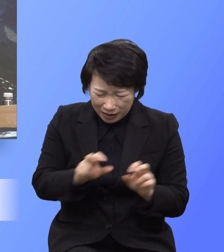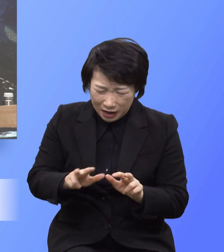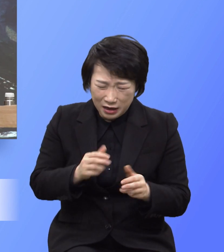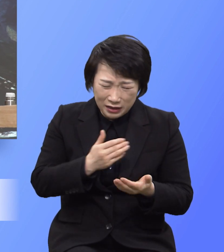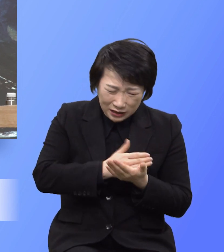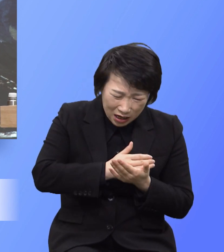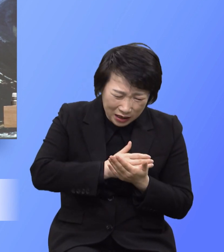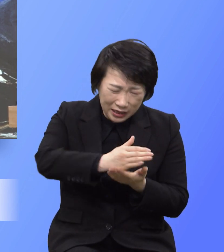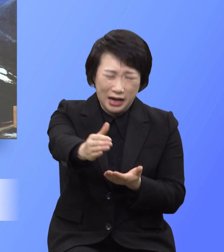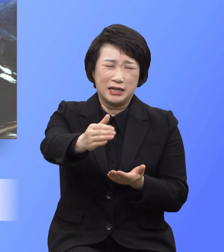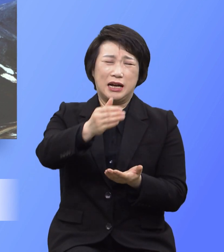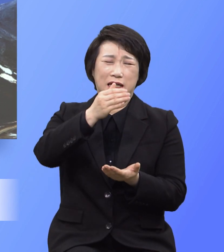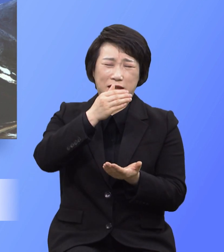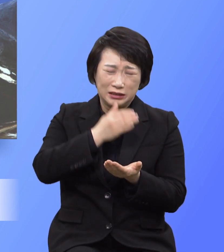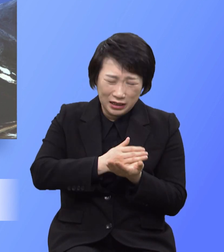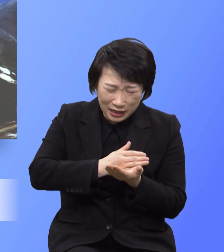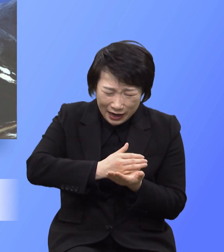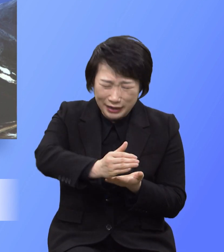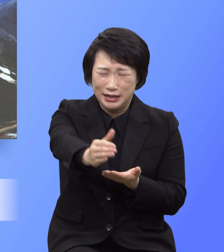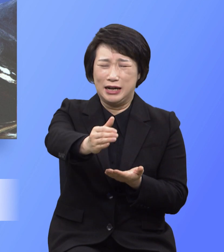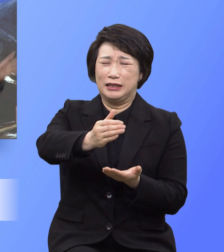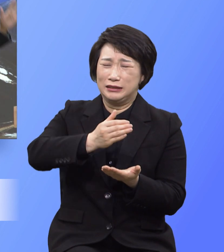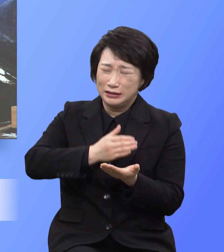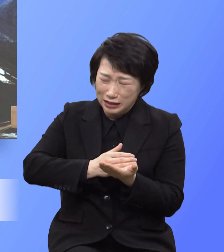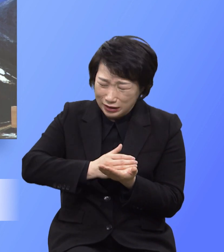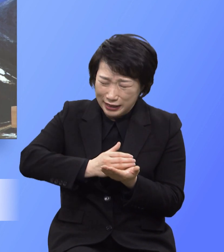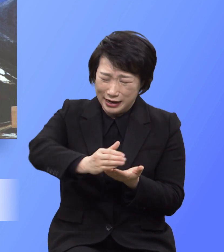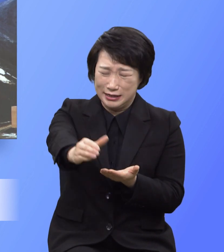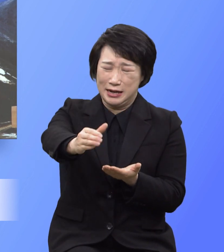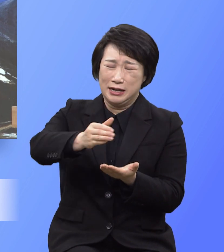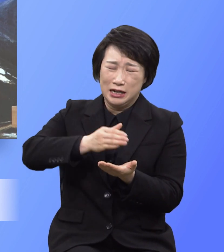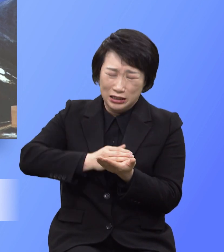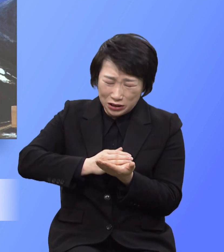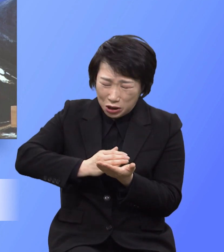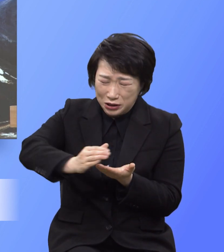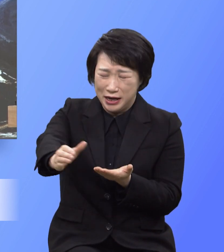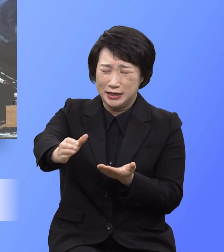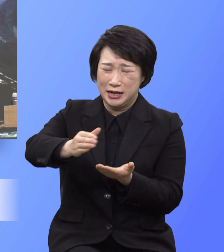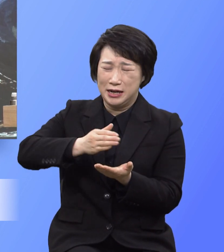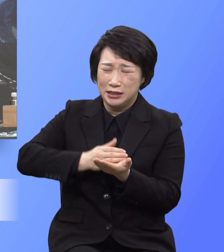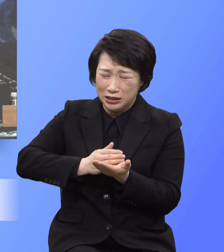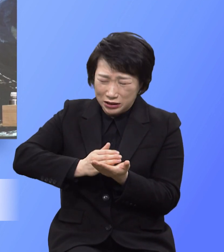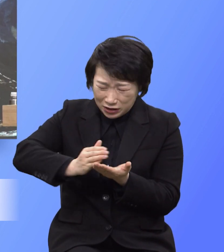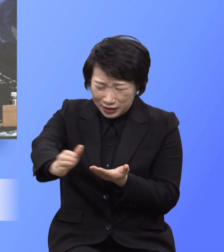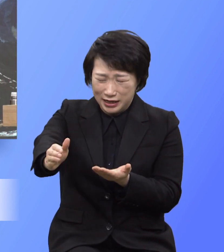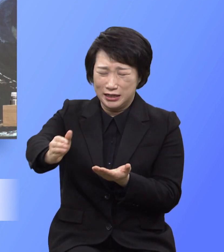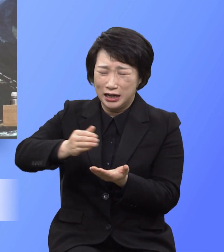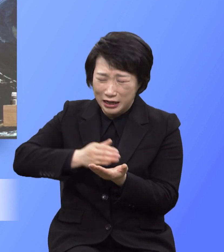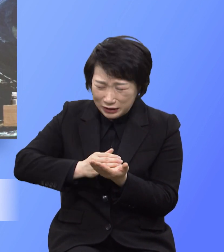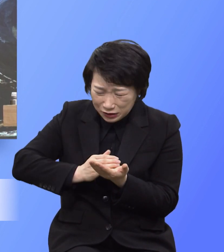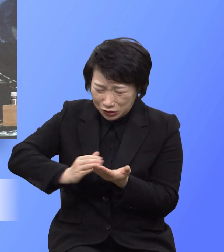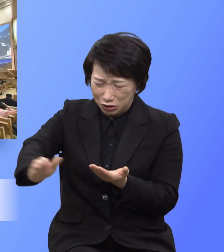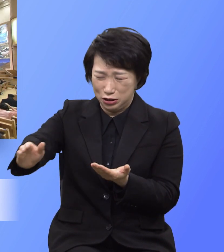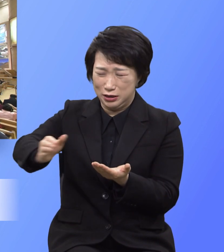즉시 떠나가라. 떠나가라. 떠나가라. 떠나가라.